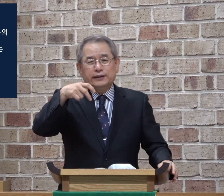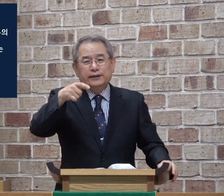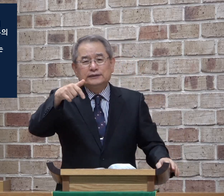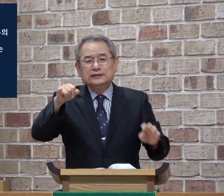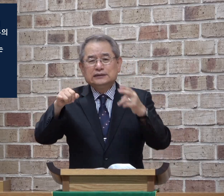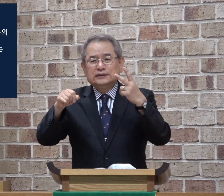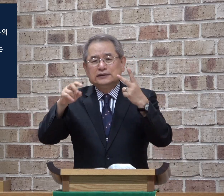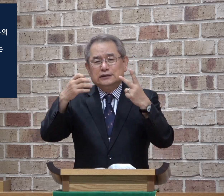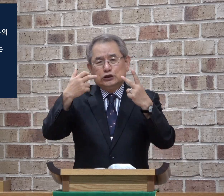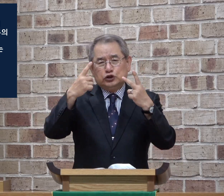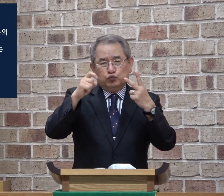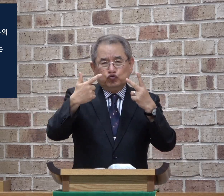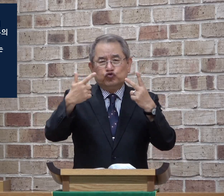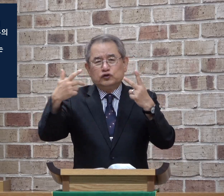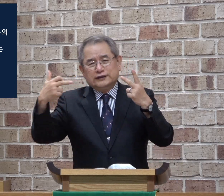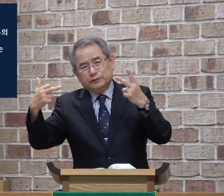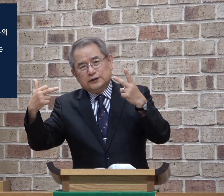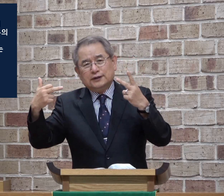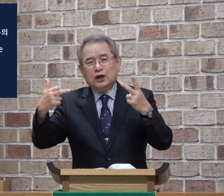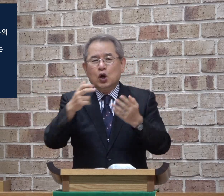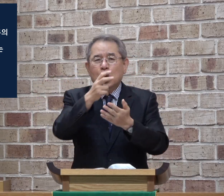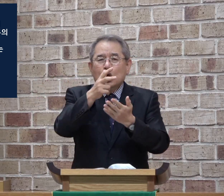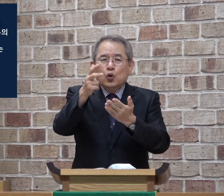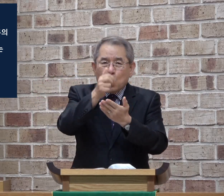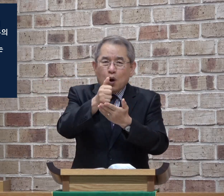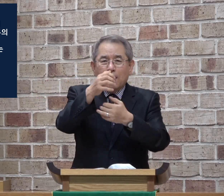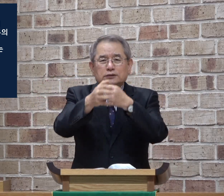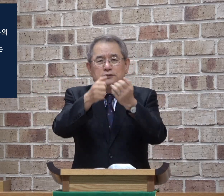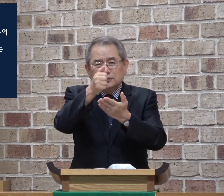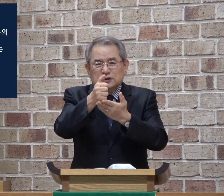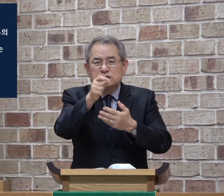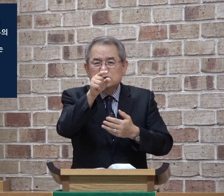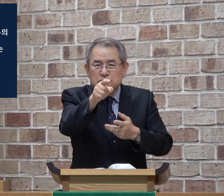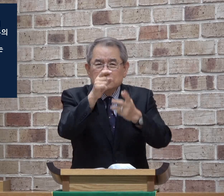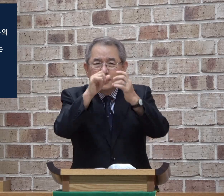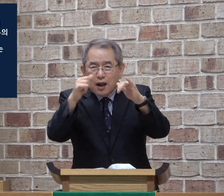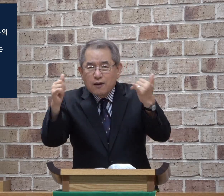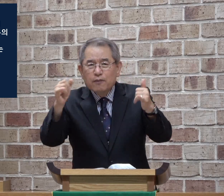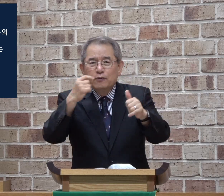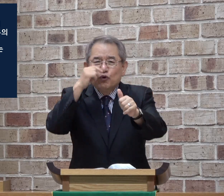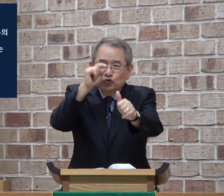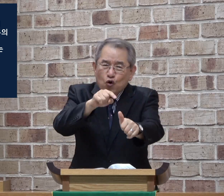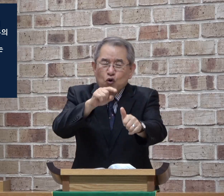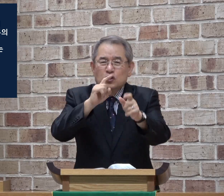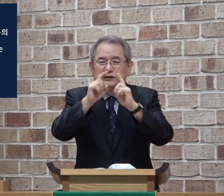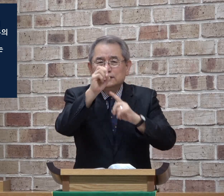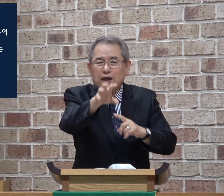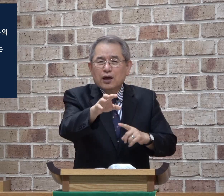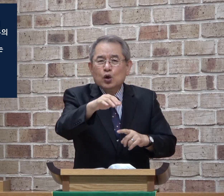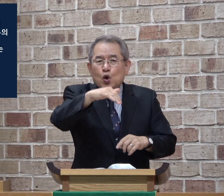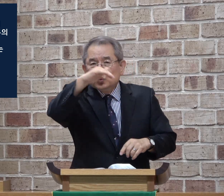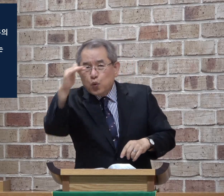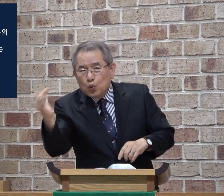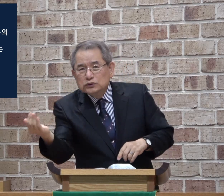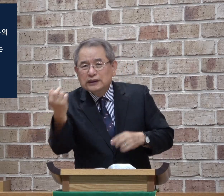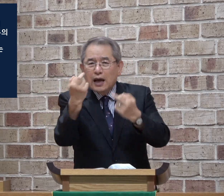창세기 2장 16절에서 17절 말씀. 여호와 하나님이 그 사람에게 명하여 이르시되